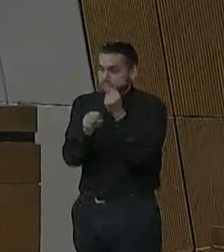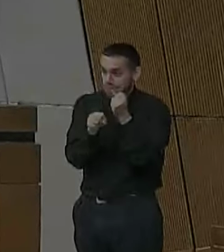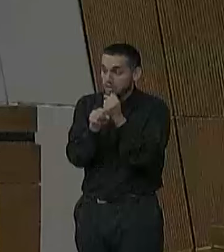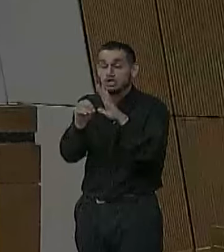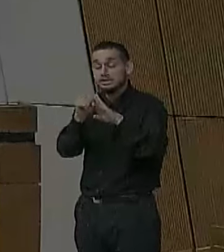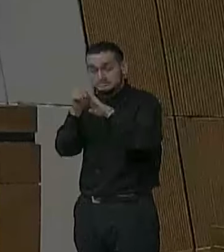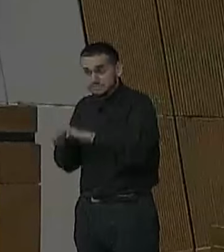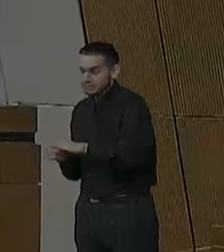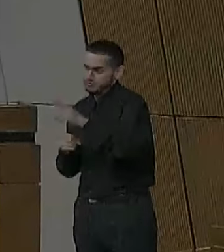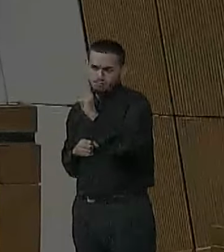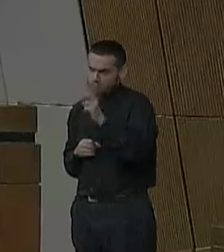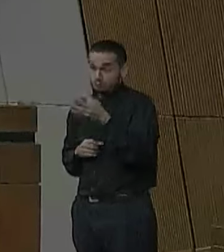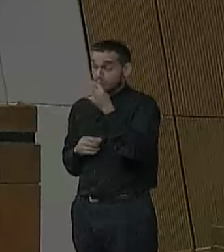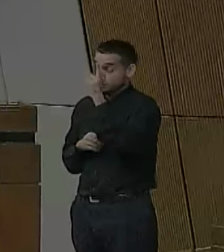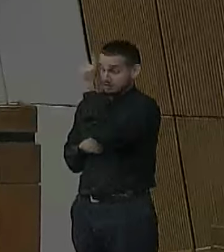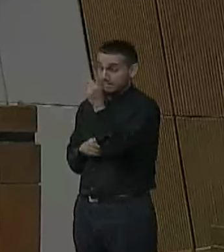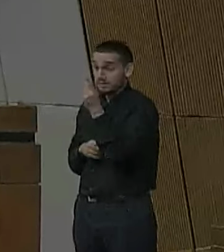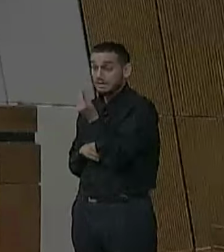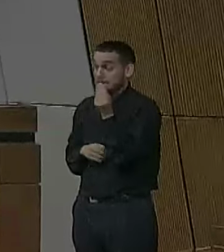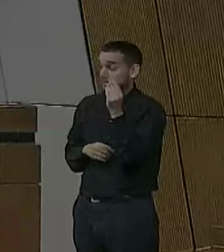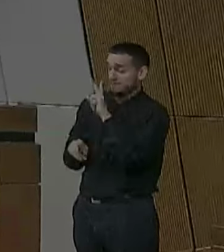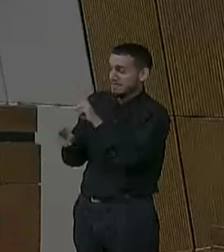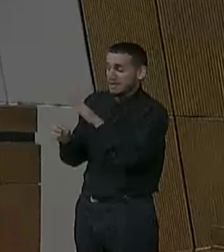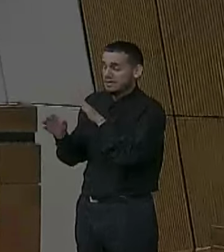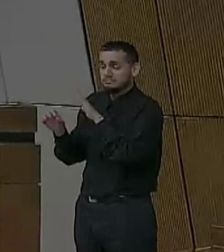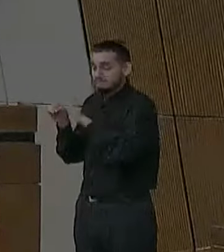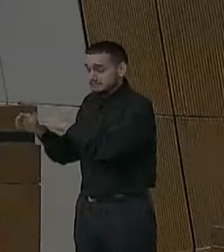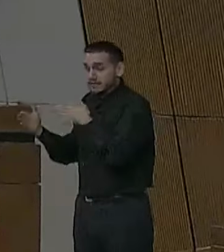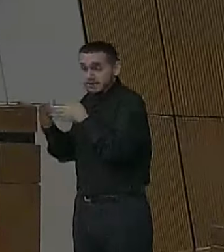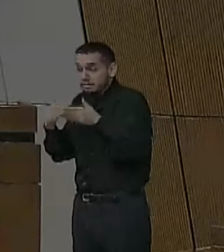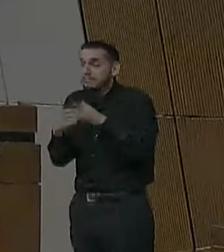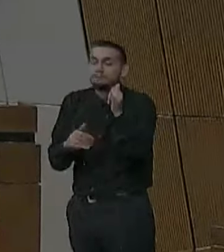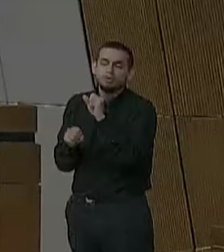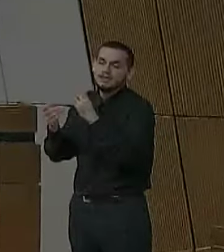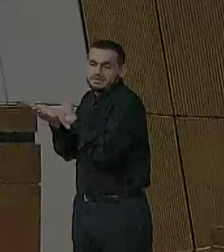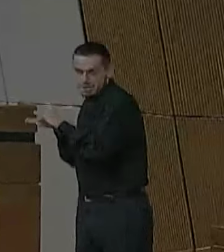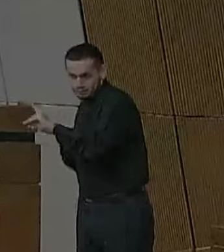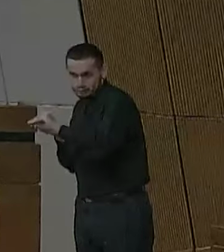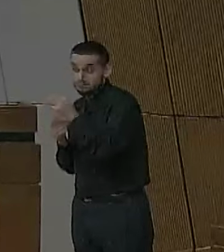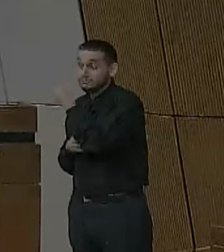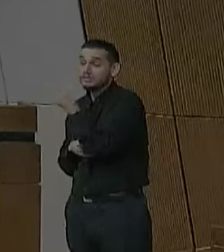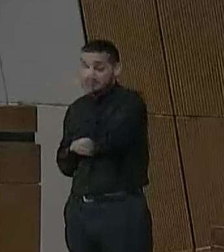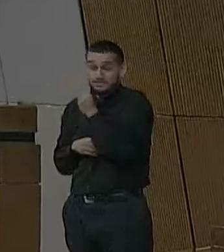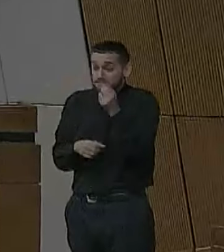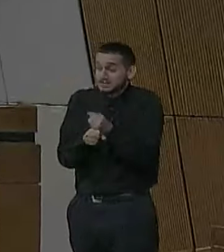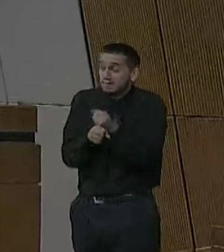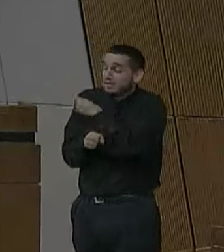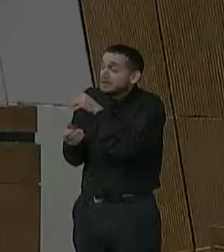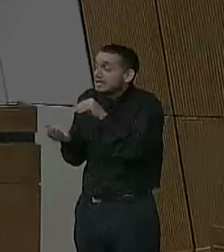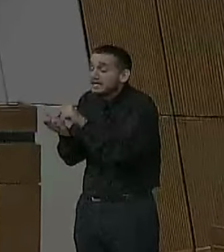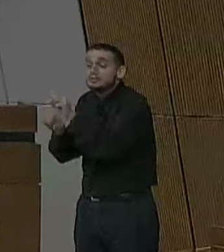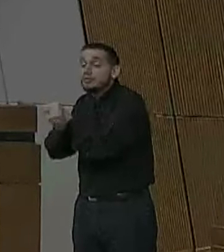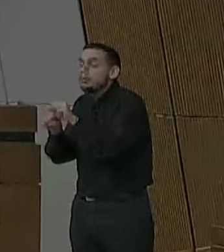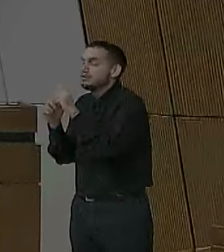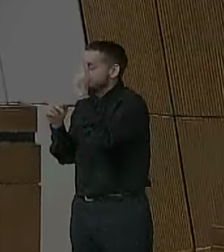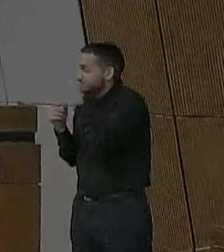Por supuesto que una situación de discapacidad no puede ser considerada como una justa causa de terminación, entre otros